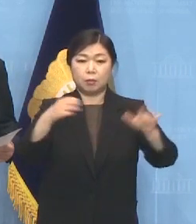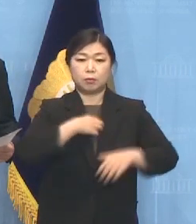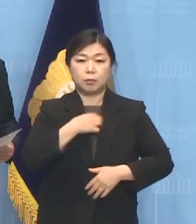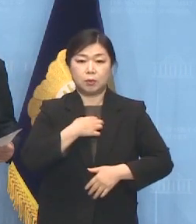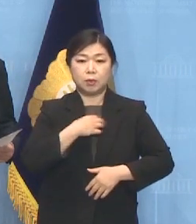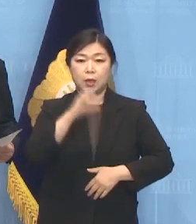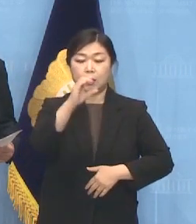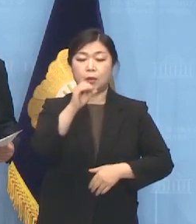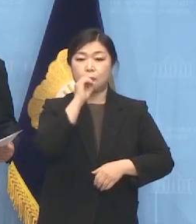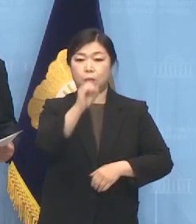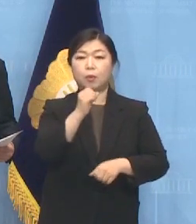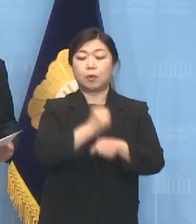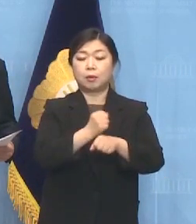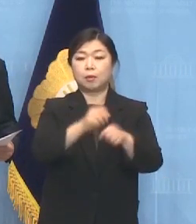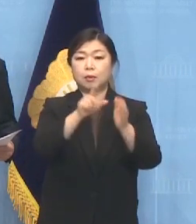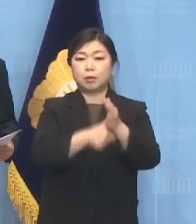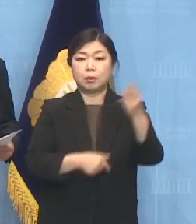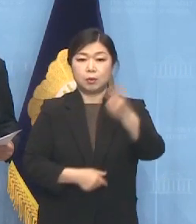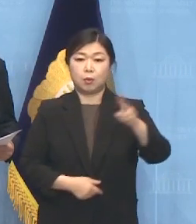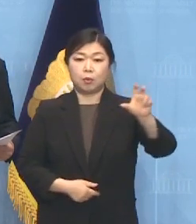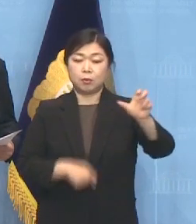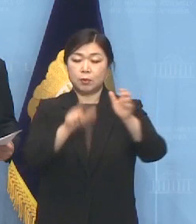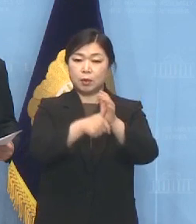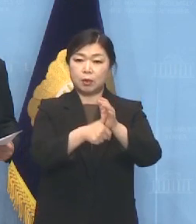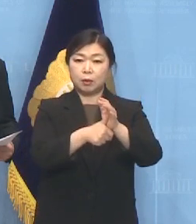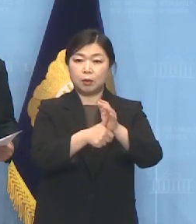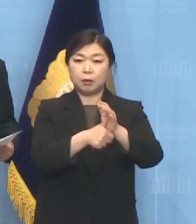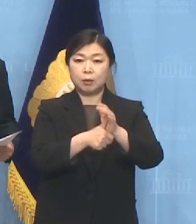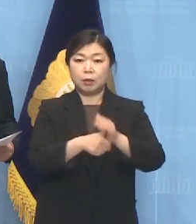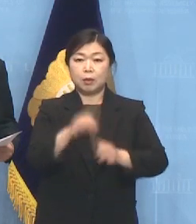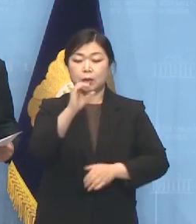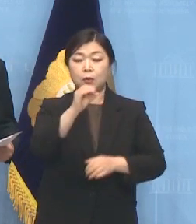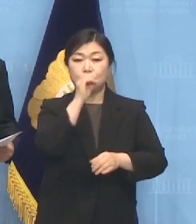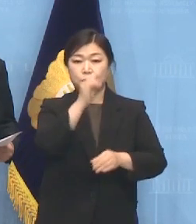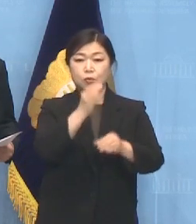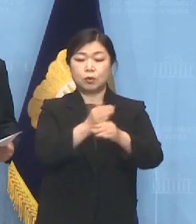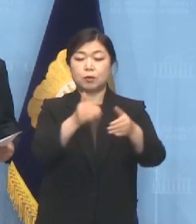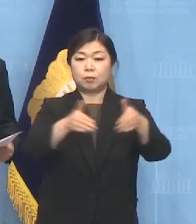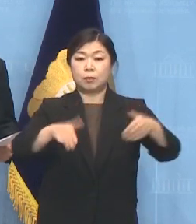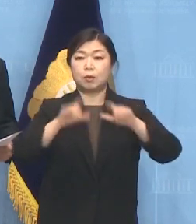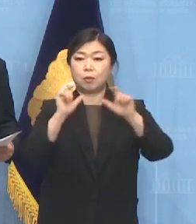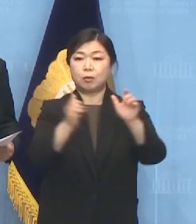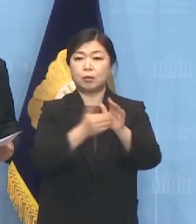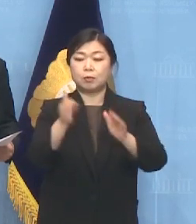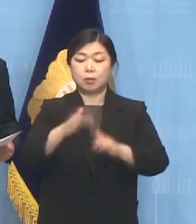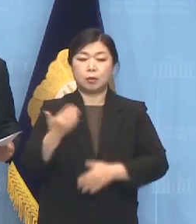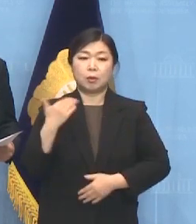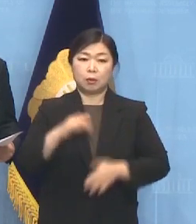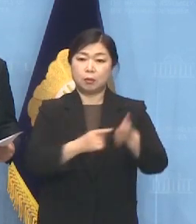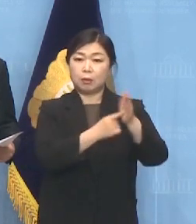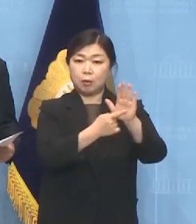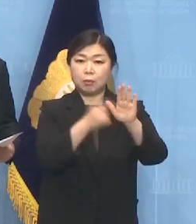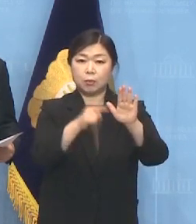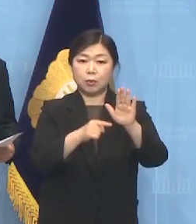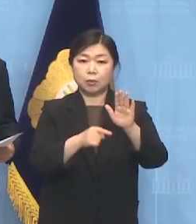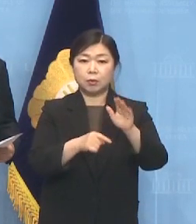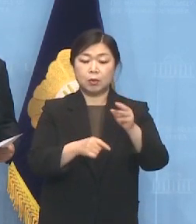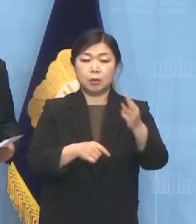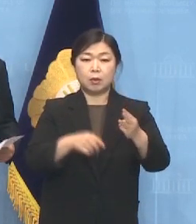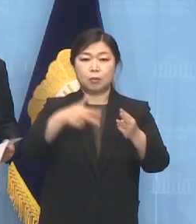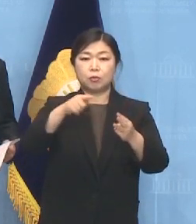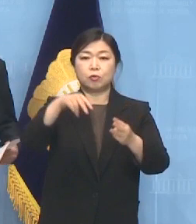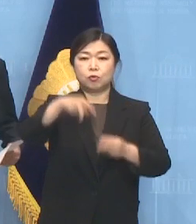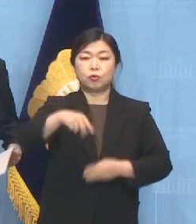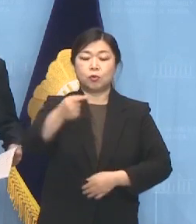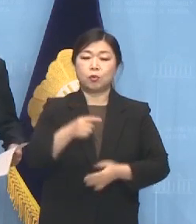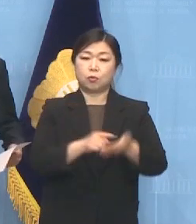탄소 시대 2050년 탄소 중립을 저희가 선언 했지요 특히 최근 드러난 삼중 수소 누출 무역